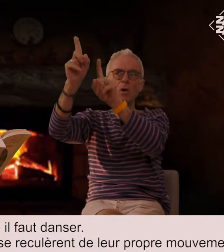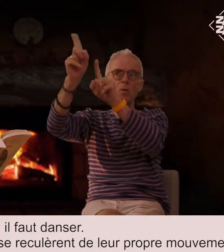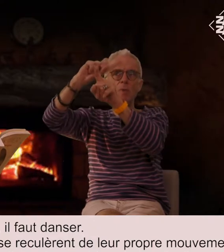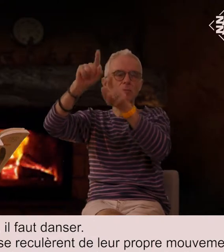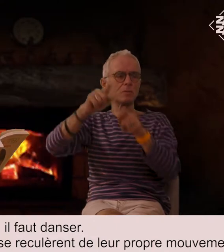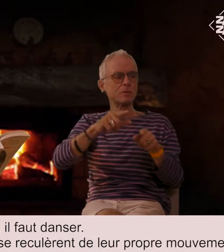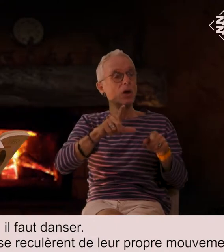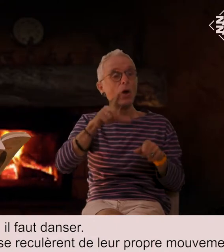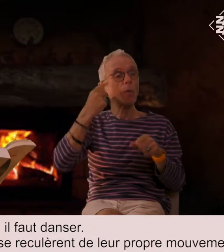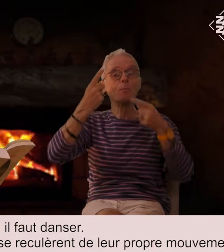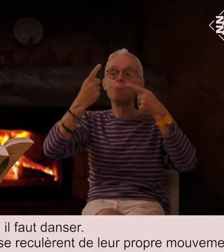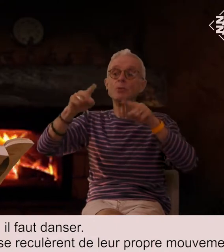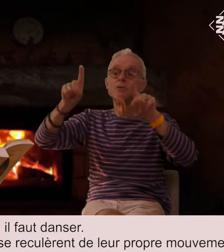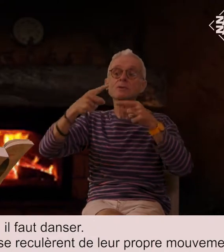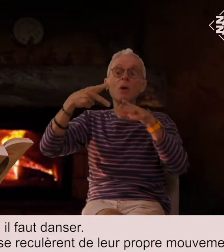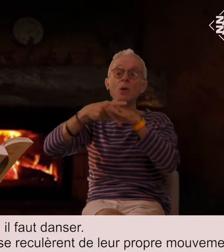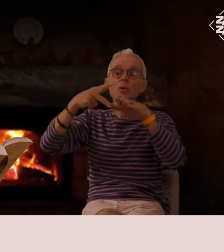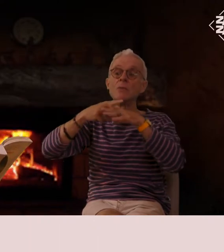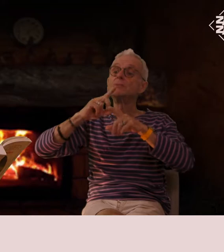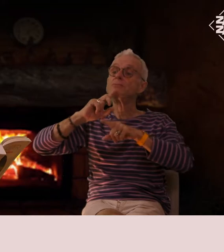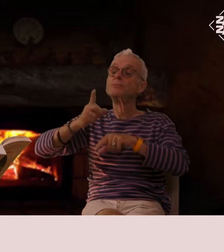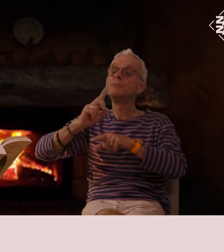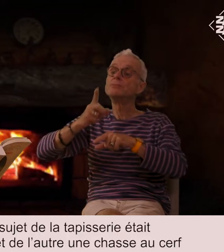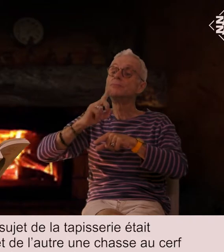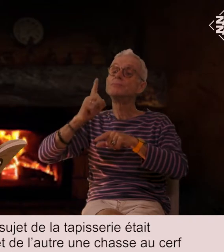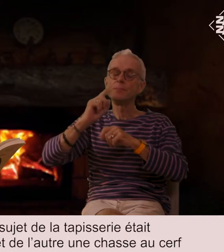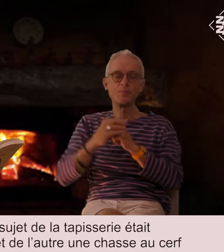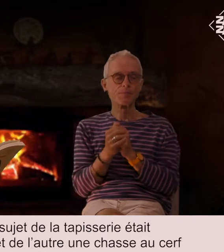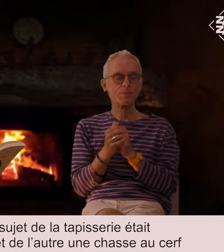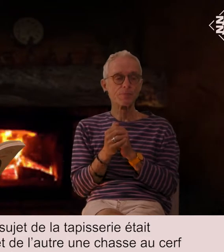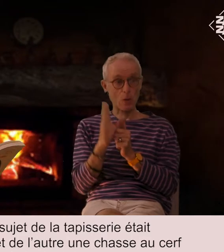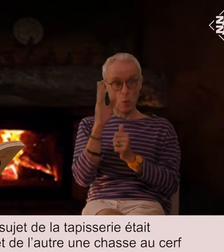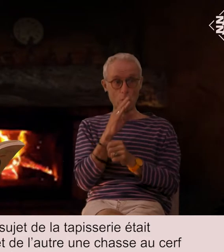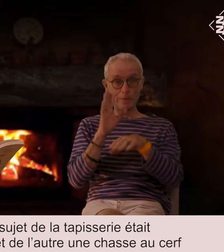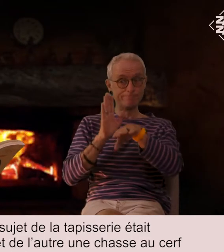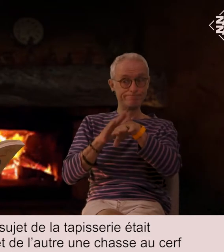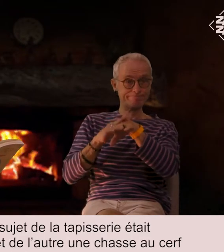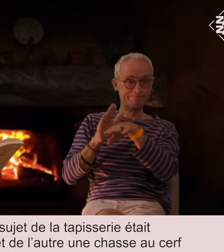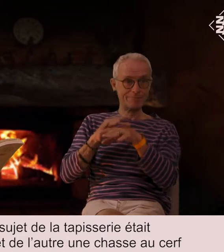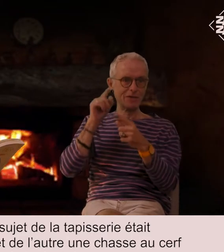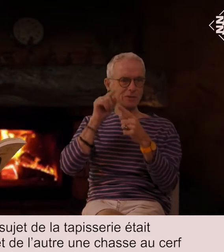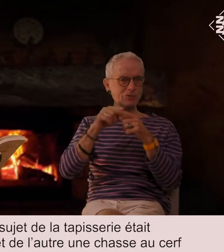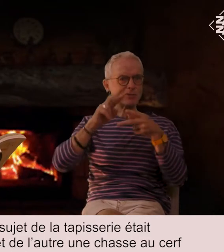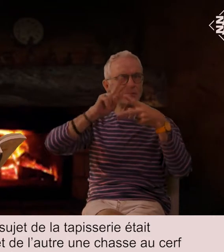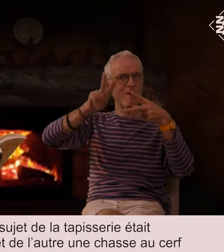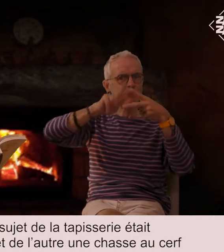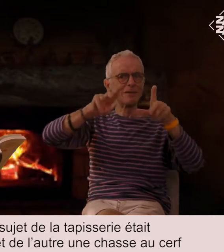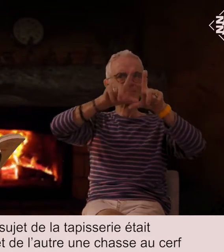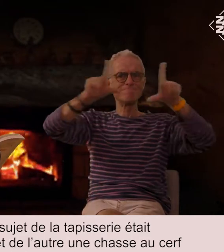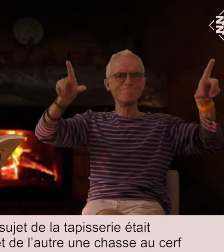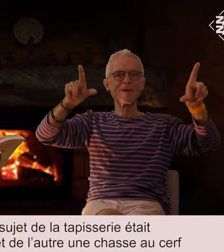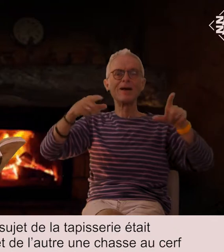messieurs de l'orchestre, commencez ! » J'ai oublié de dire que le sujet de la tapisserie était un